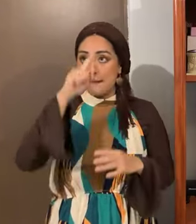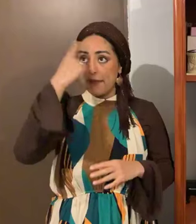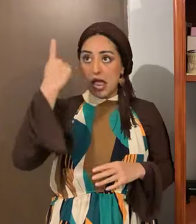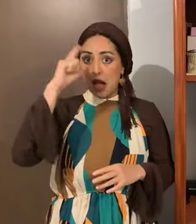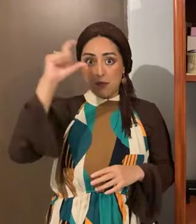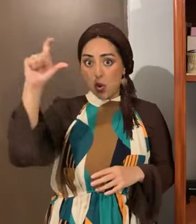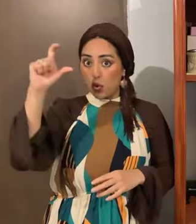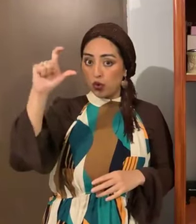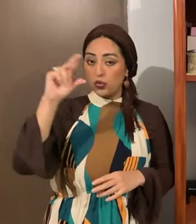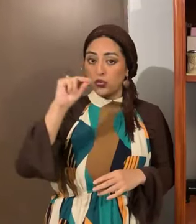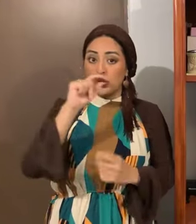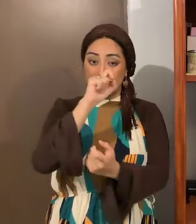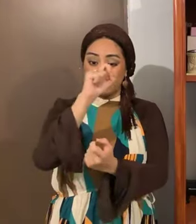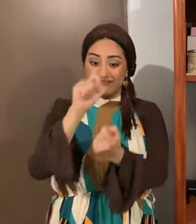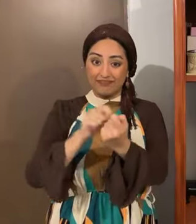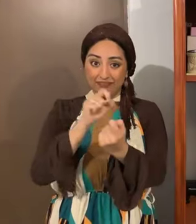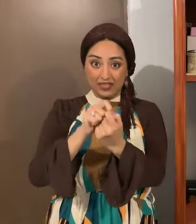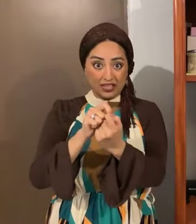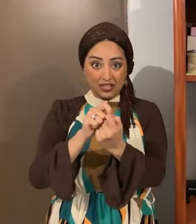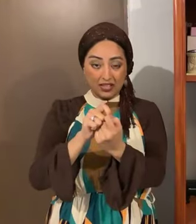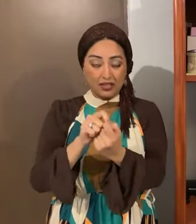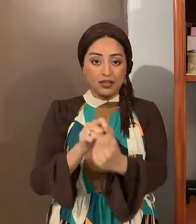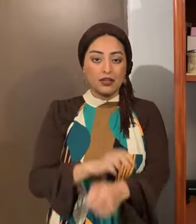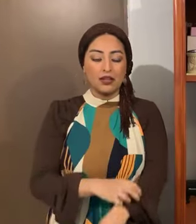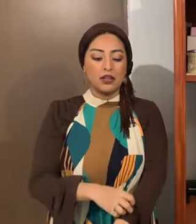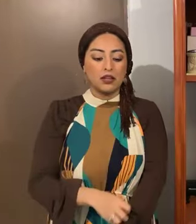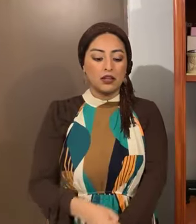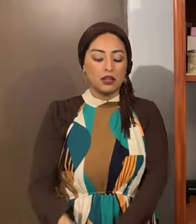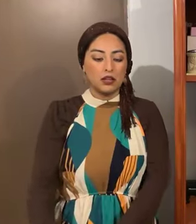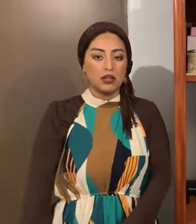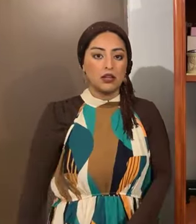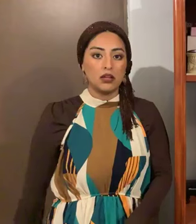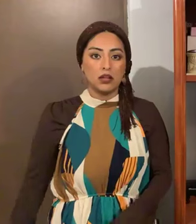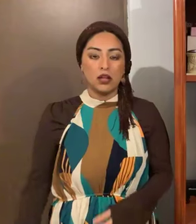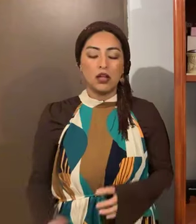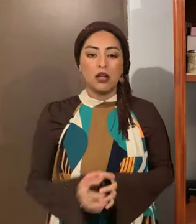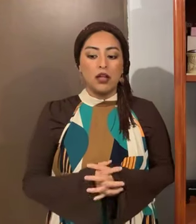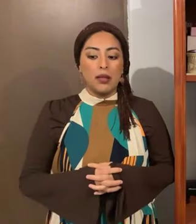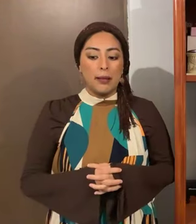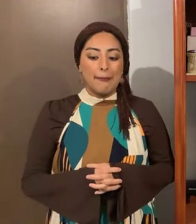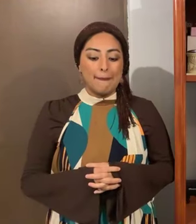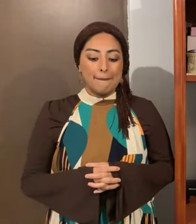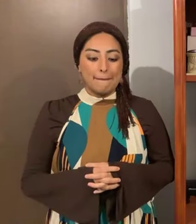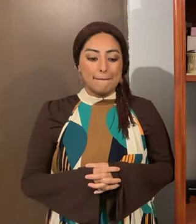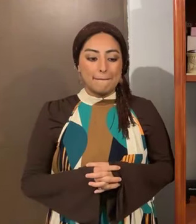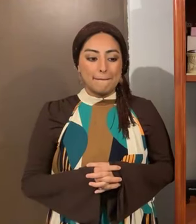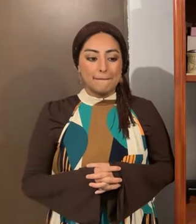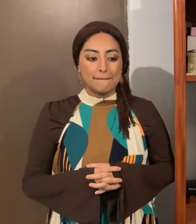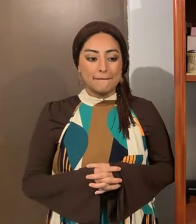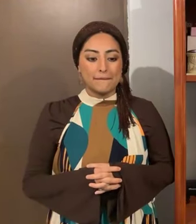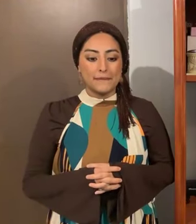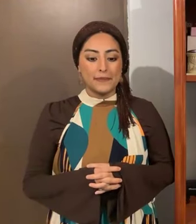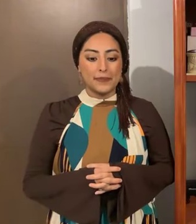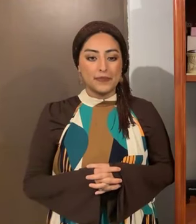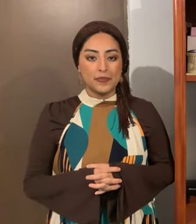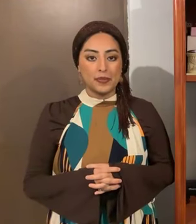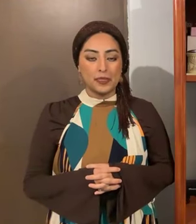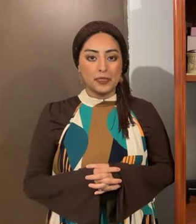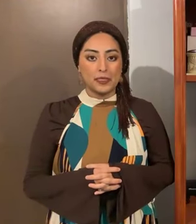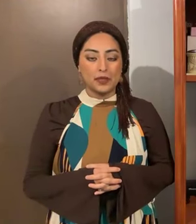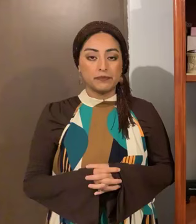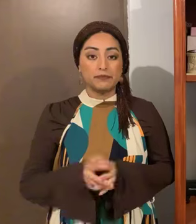astronómica, el momento exacto de la conjunción en que la luna es conjunción, en que la luna es totalmente